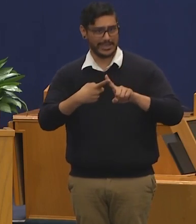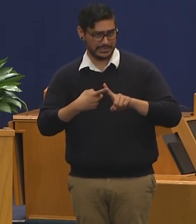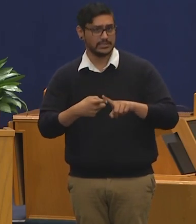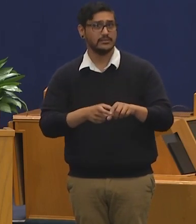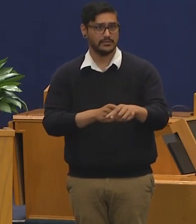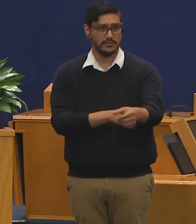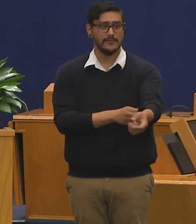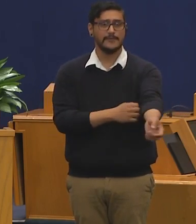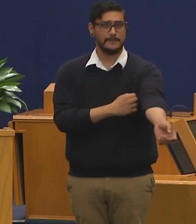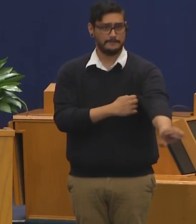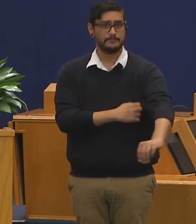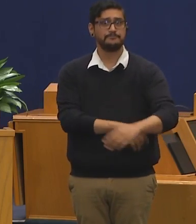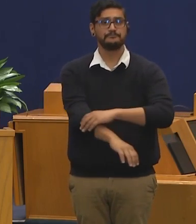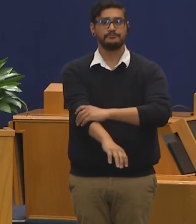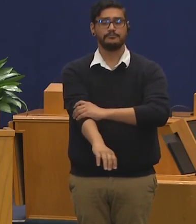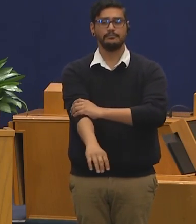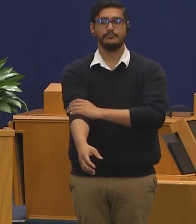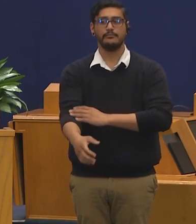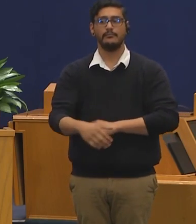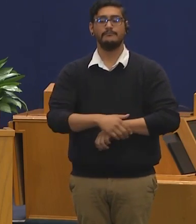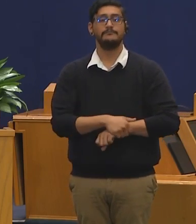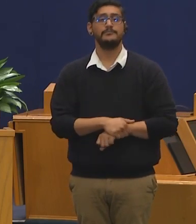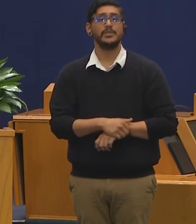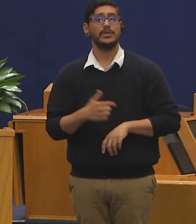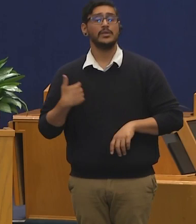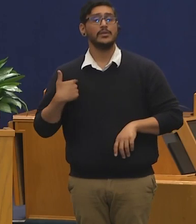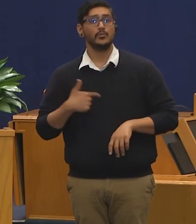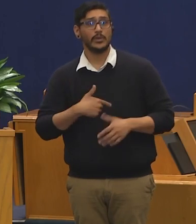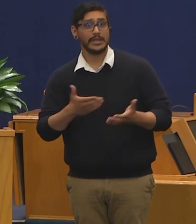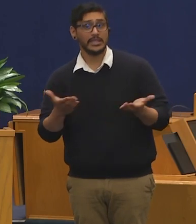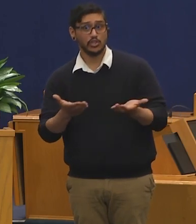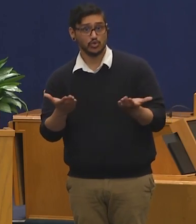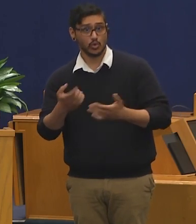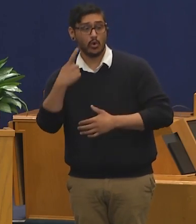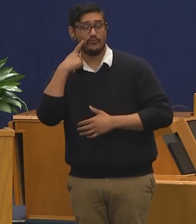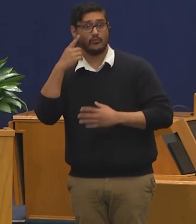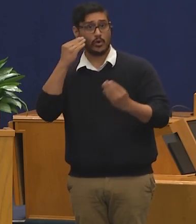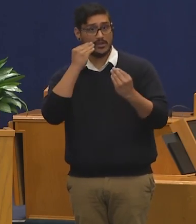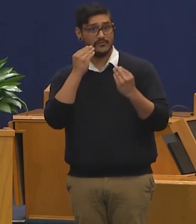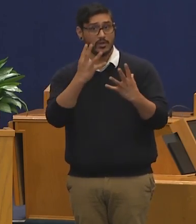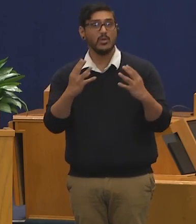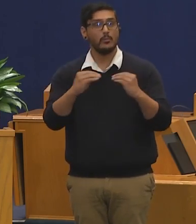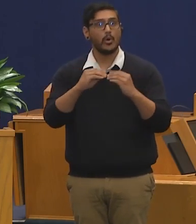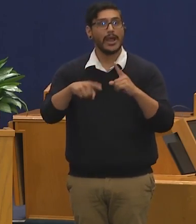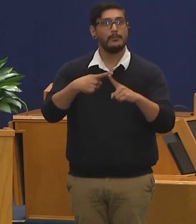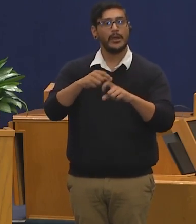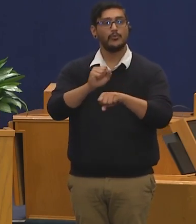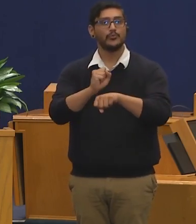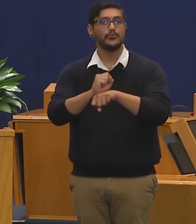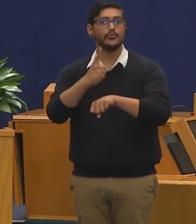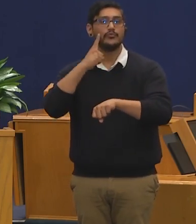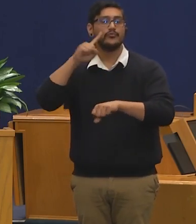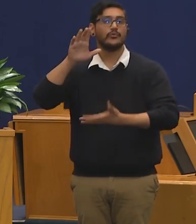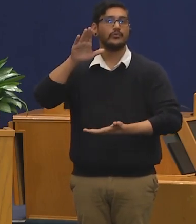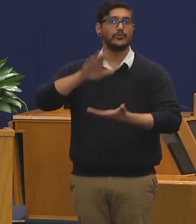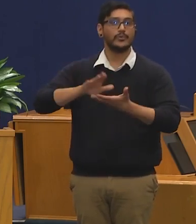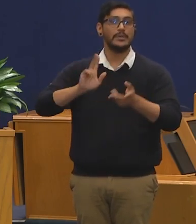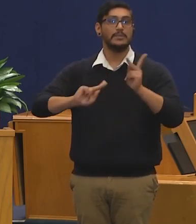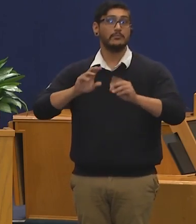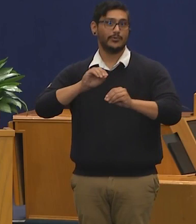decir que el alguacil está aquí con nosotros para informarles sobre el trabajo para reducir las personas en